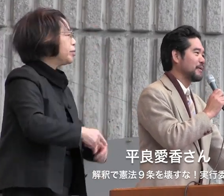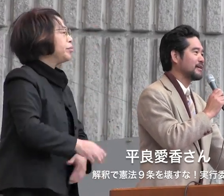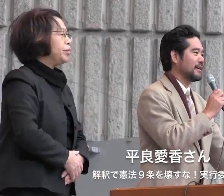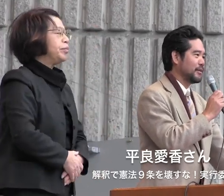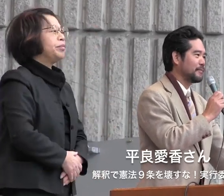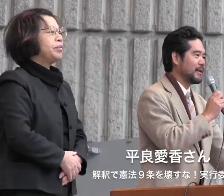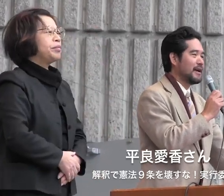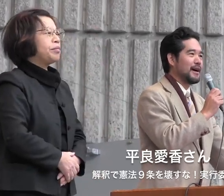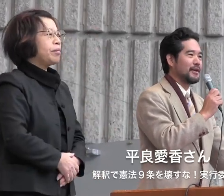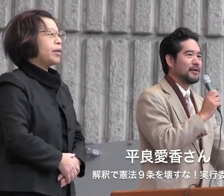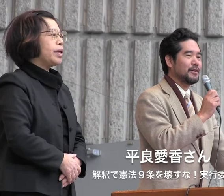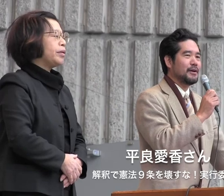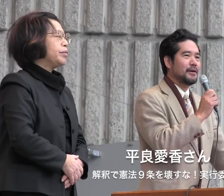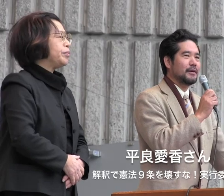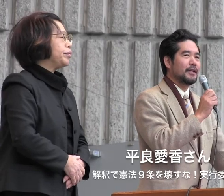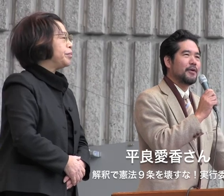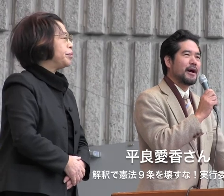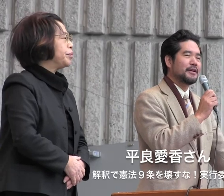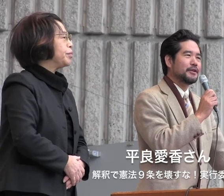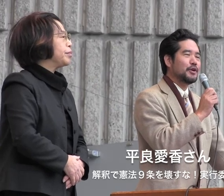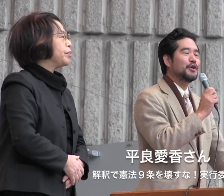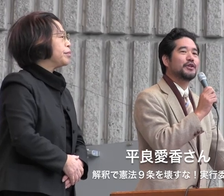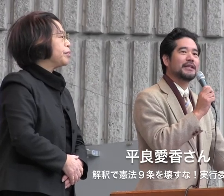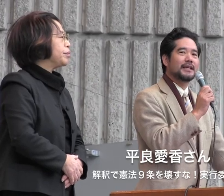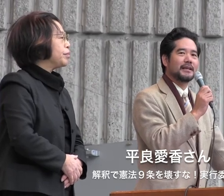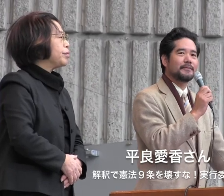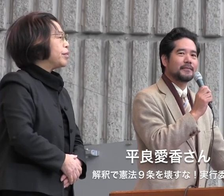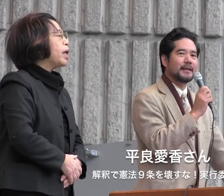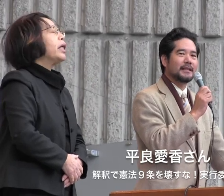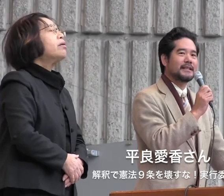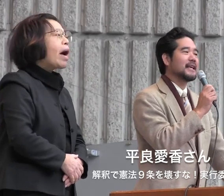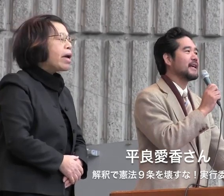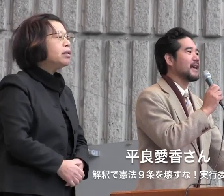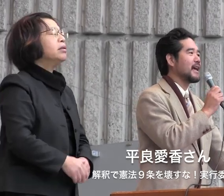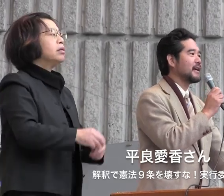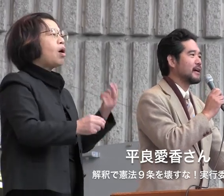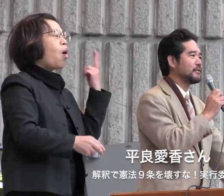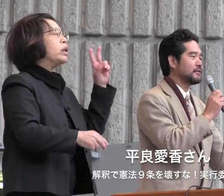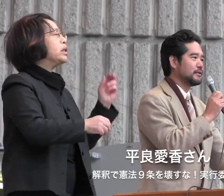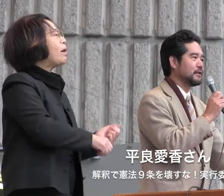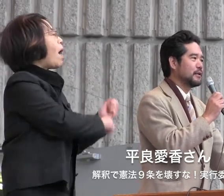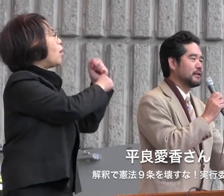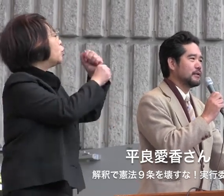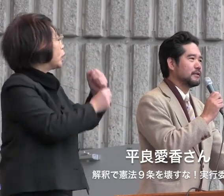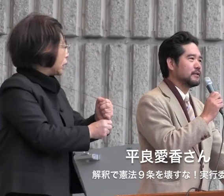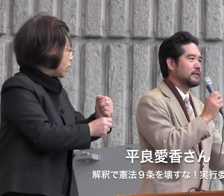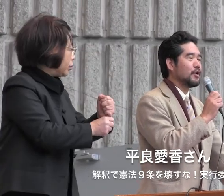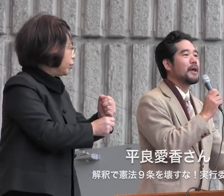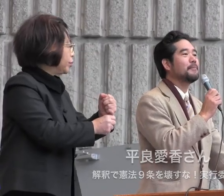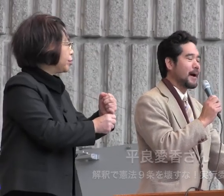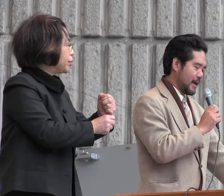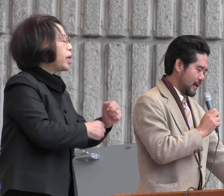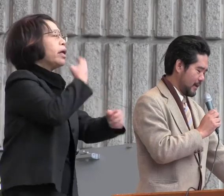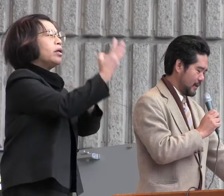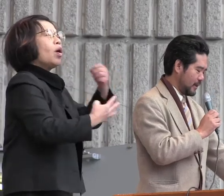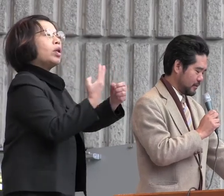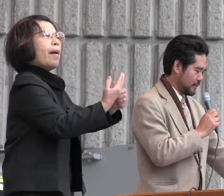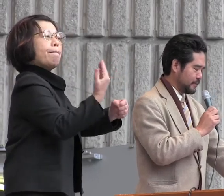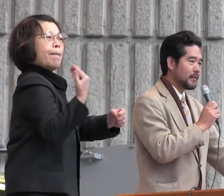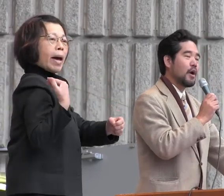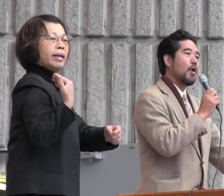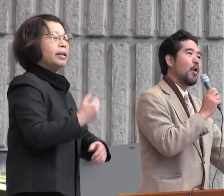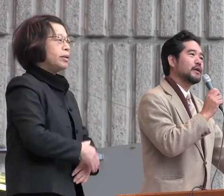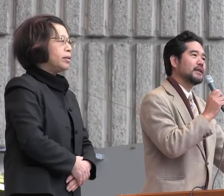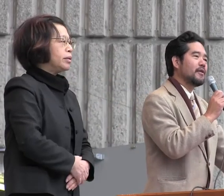してると思いますけれど、いわゆる復帰、施政権返還する4年前です